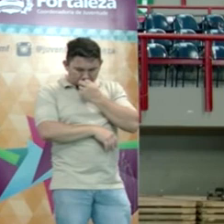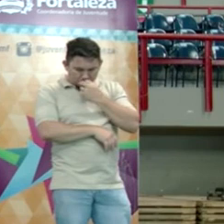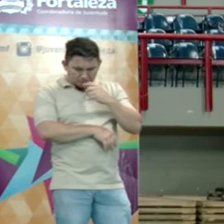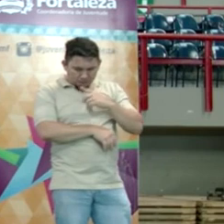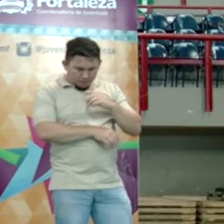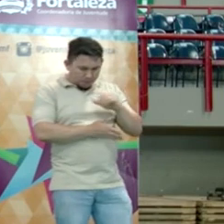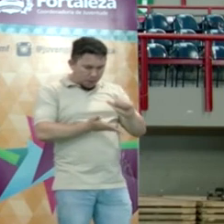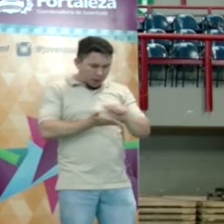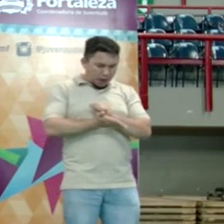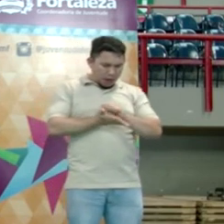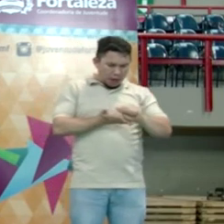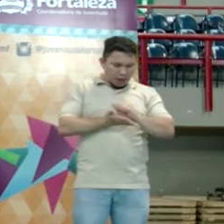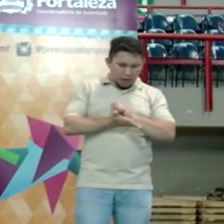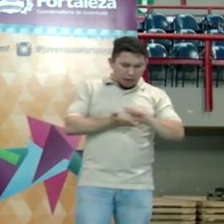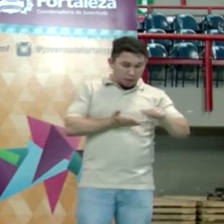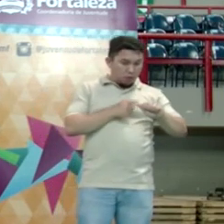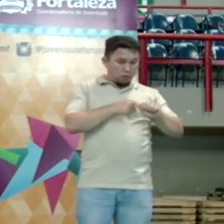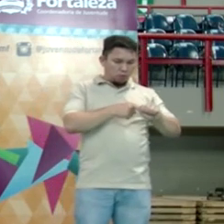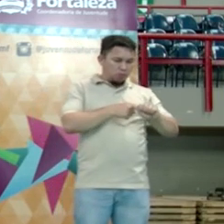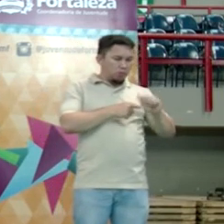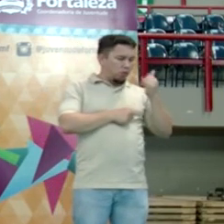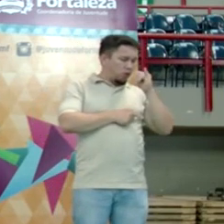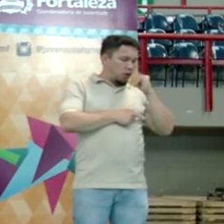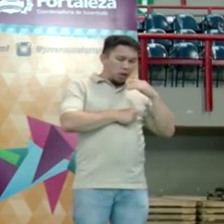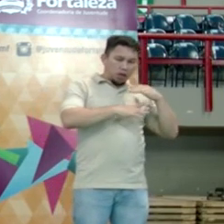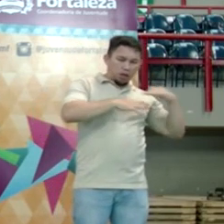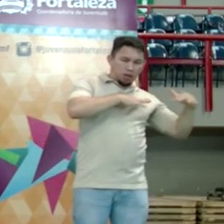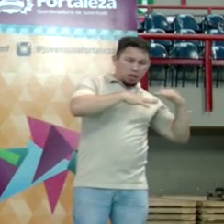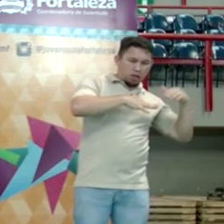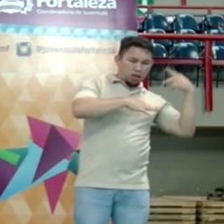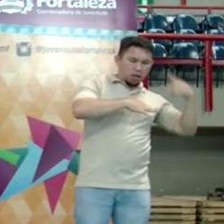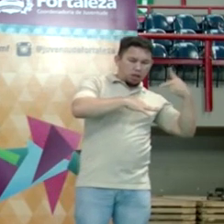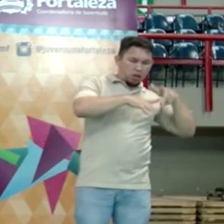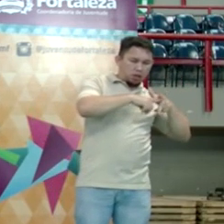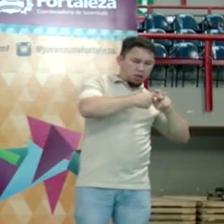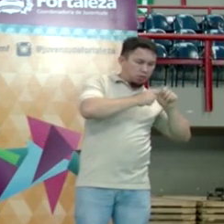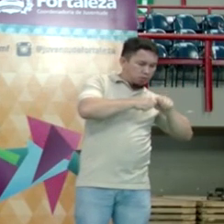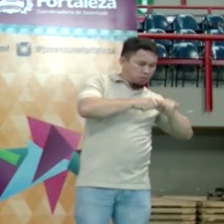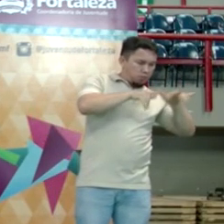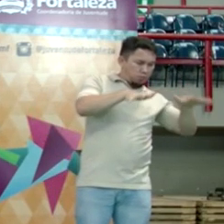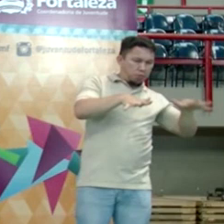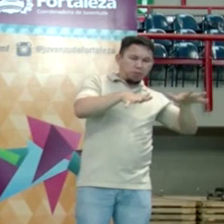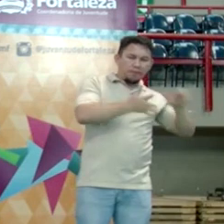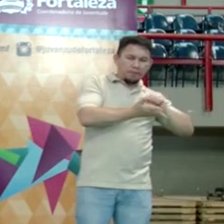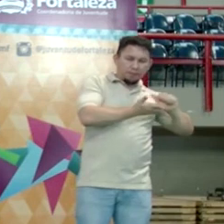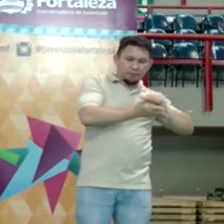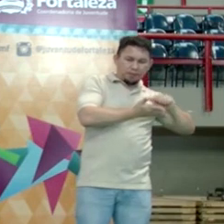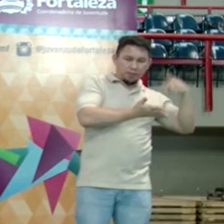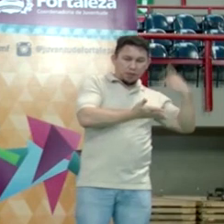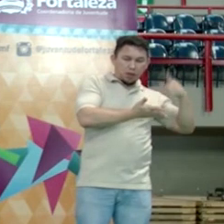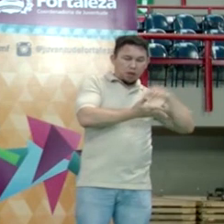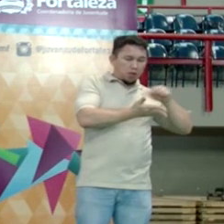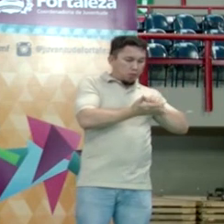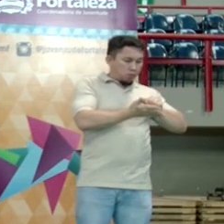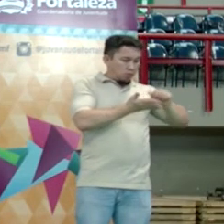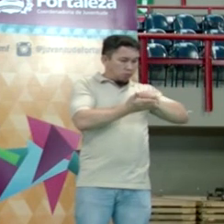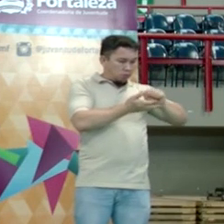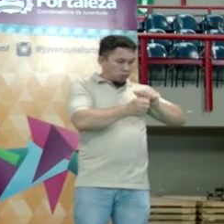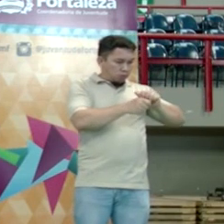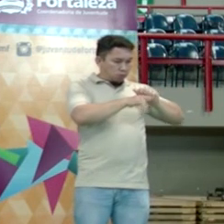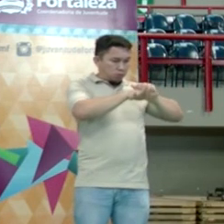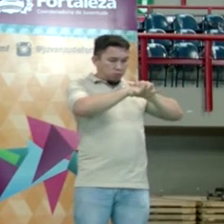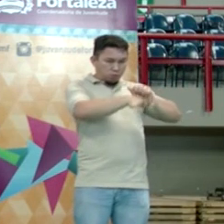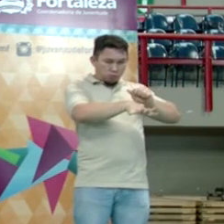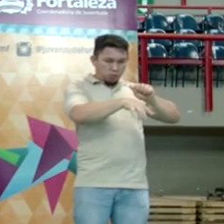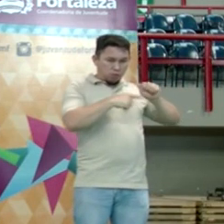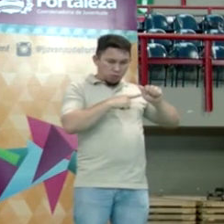O atrito na energia mecânica, ele dissipa a energia mecânica, é verdade. Mas ele dissipa para